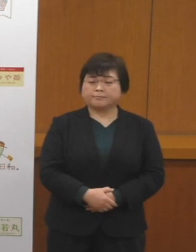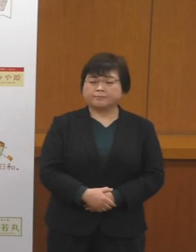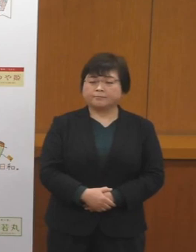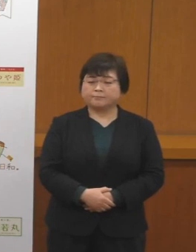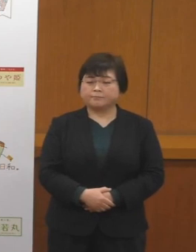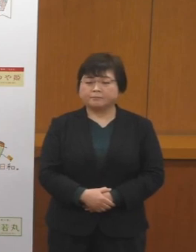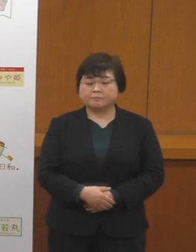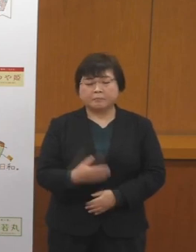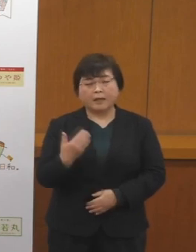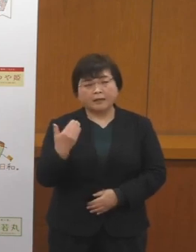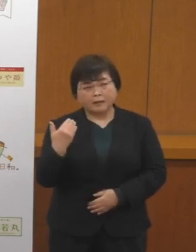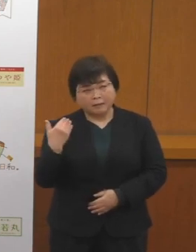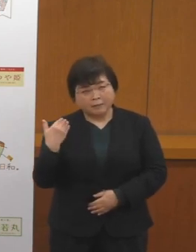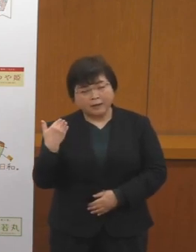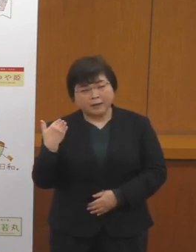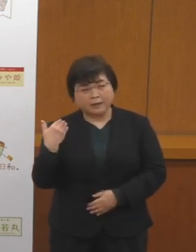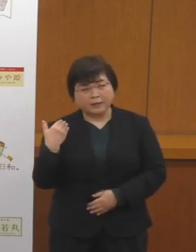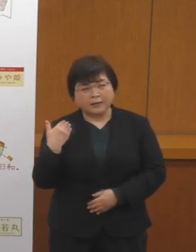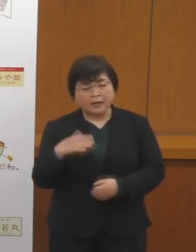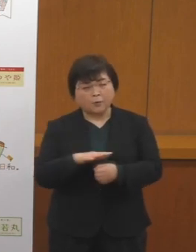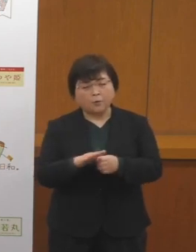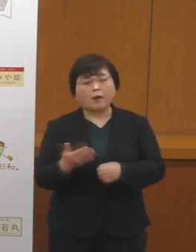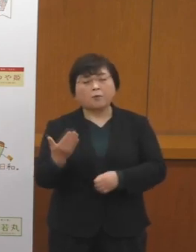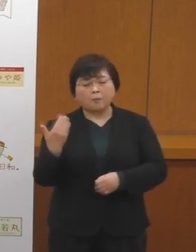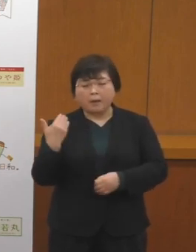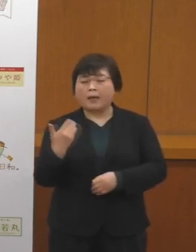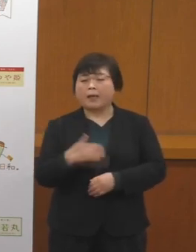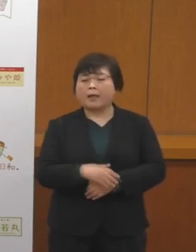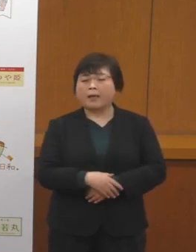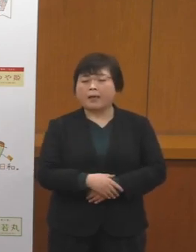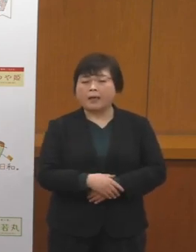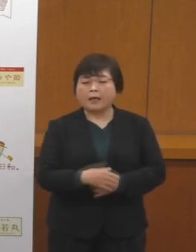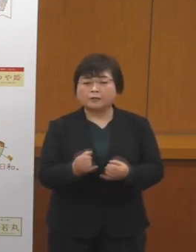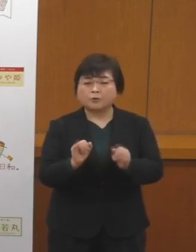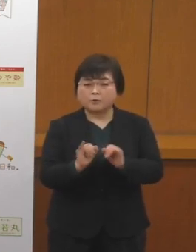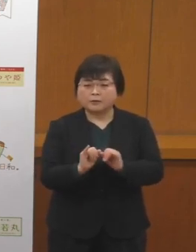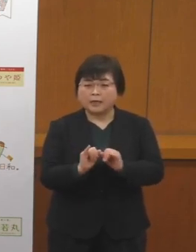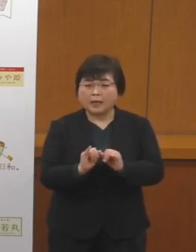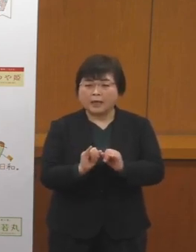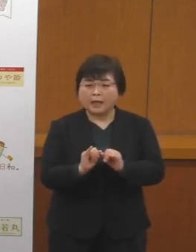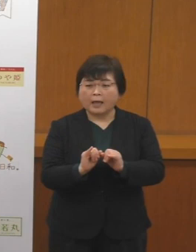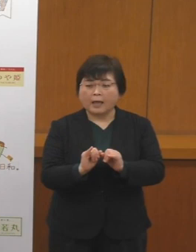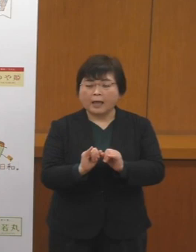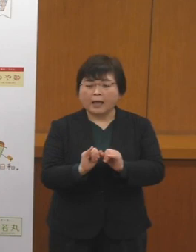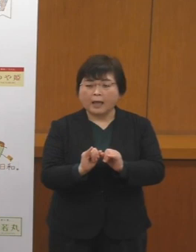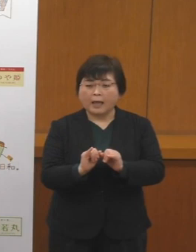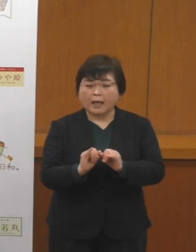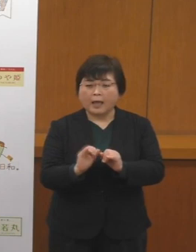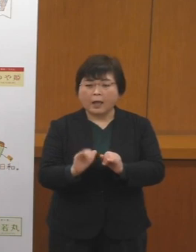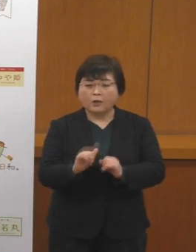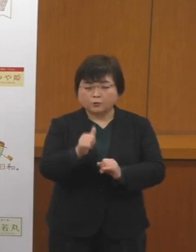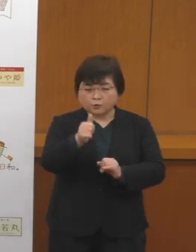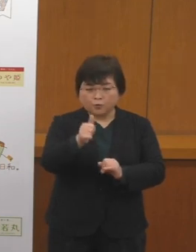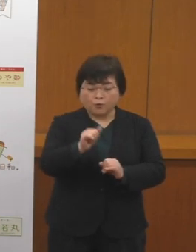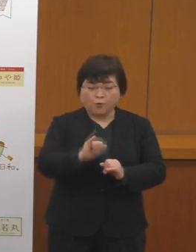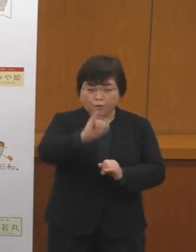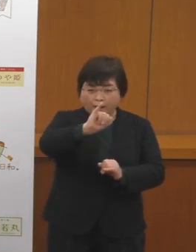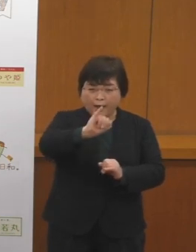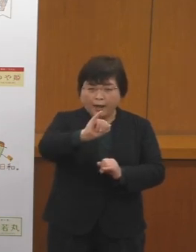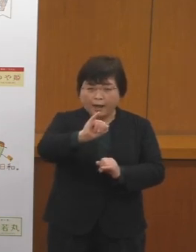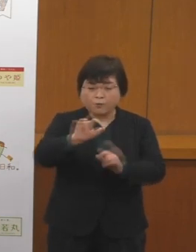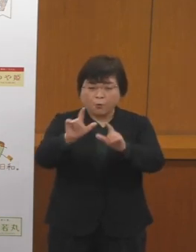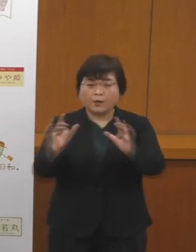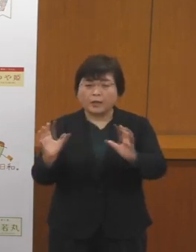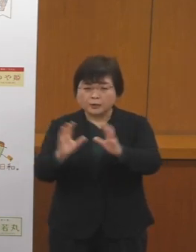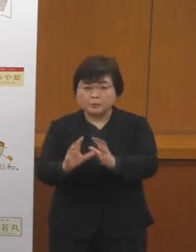何年か前にコロナになる前でしたけれども女性首長さんが東京で集まったことがございまして